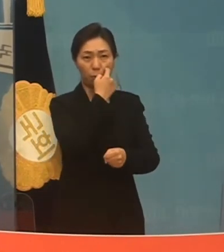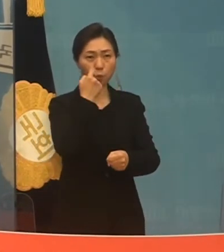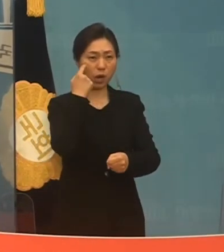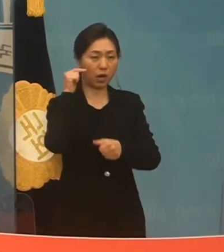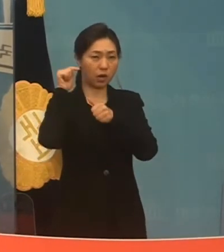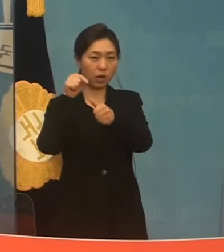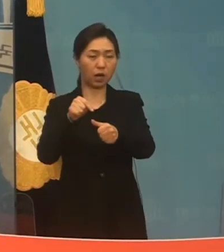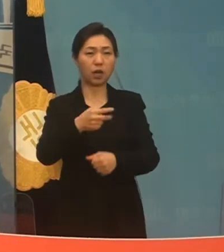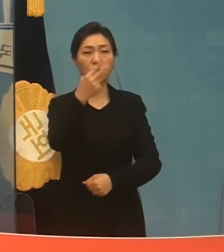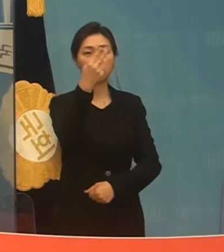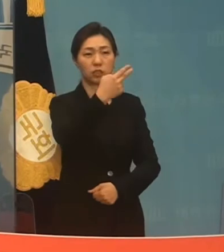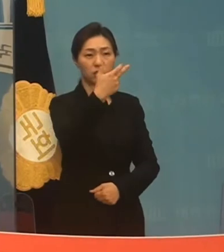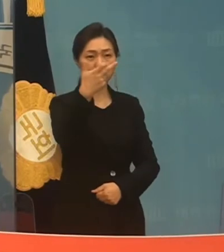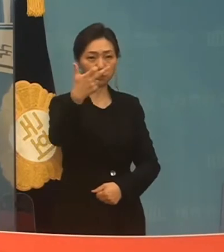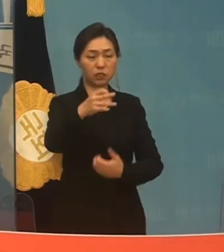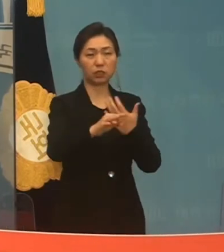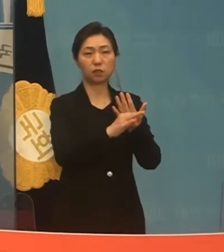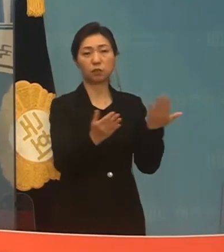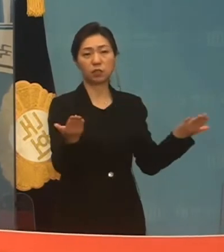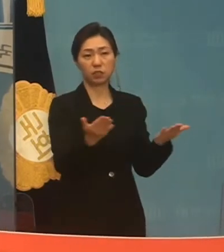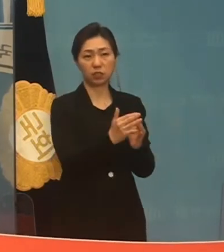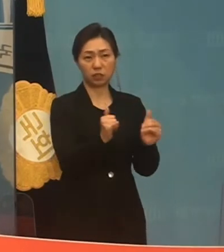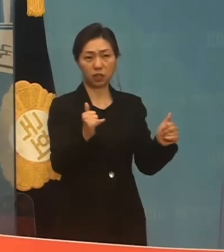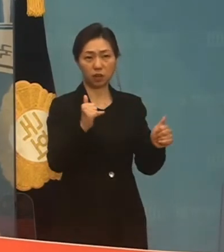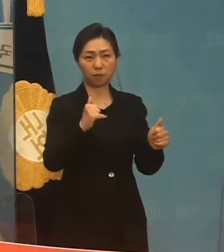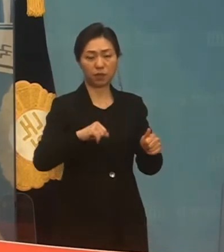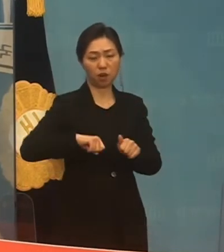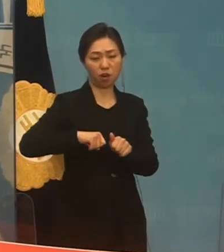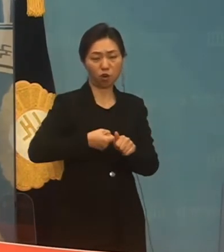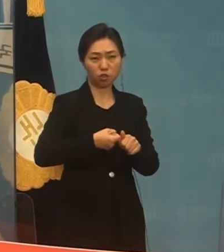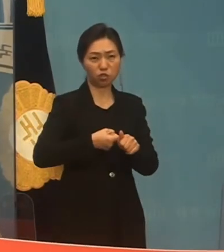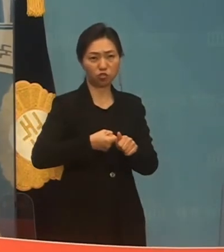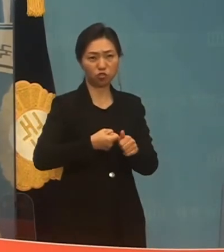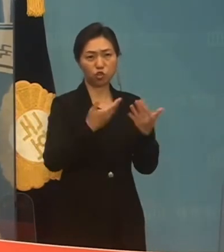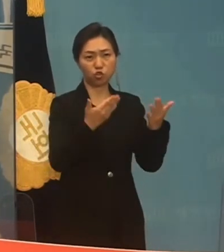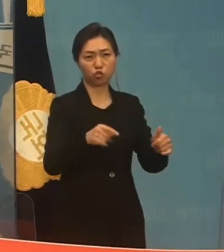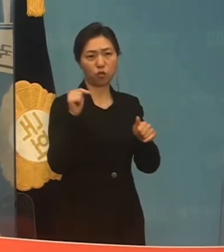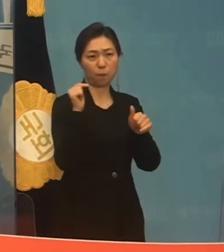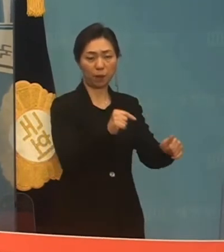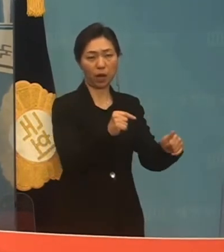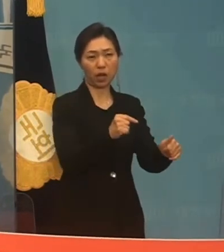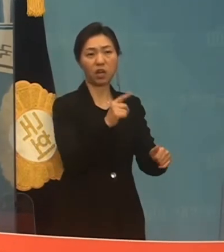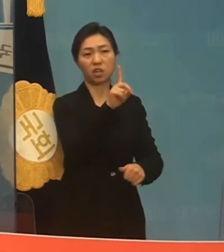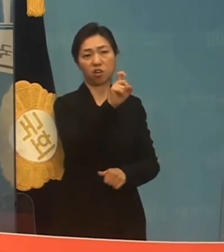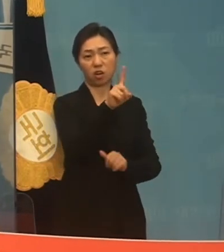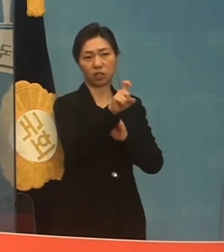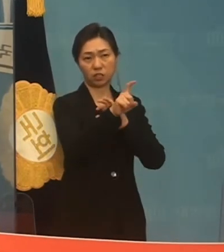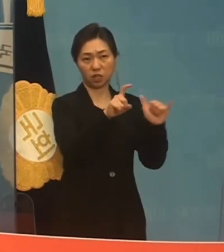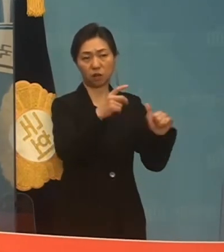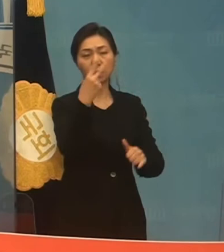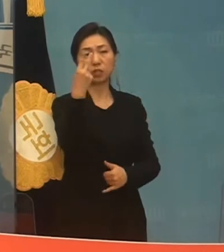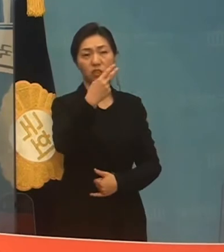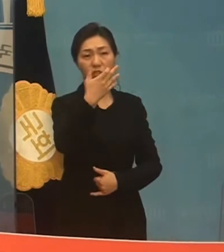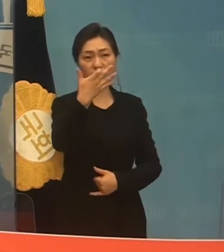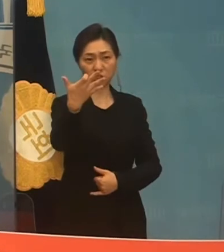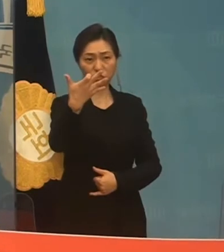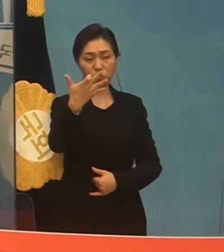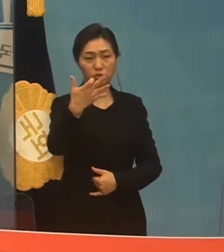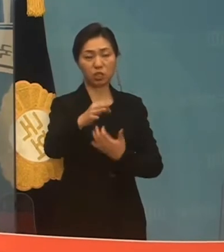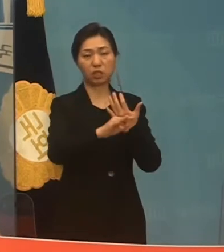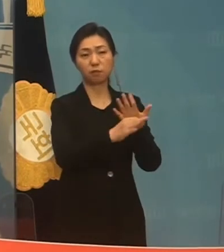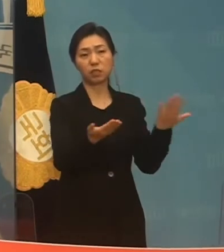2017년 비정규직 노동자 집단 강제휴직 11명, 2019년